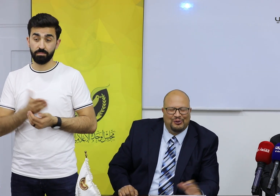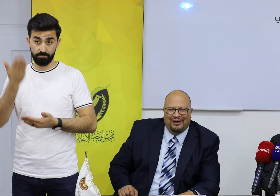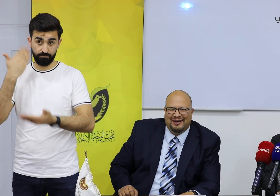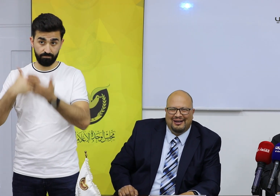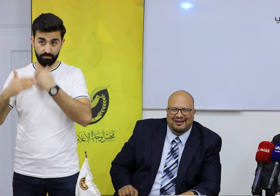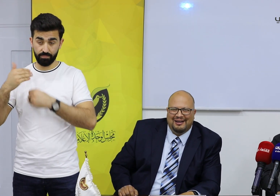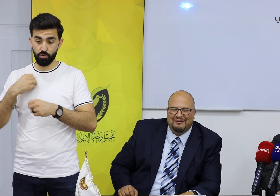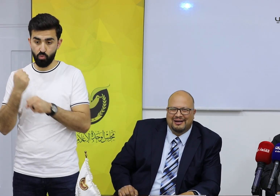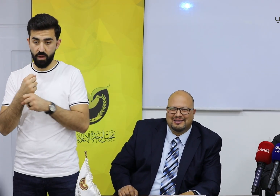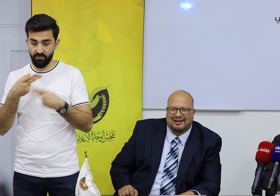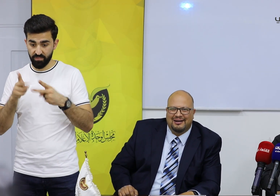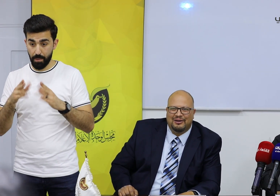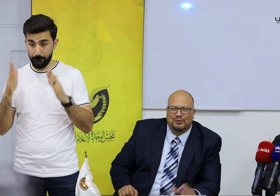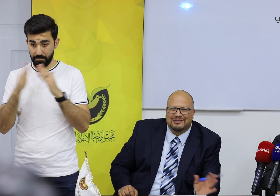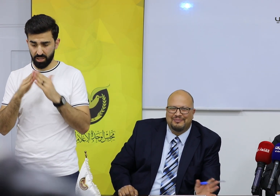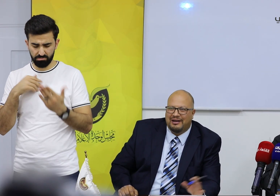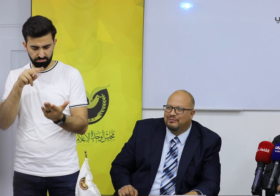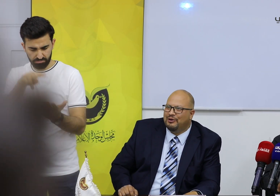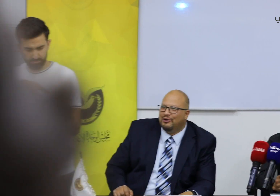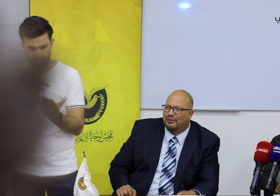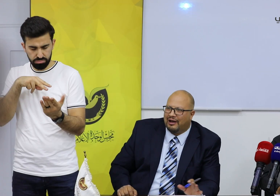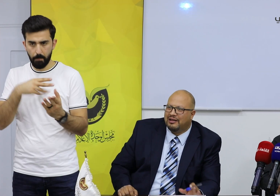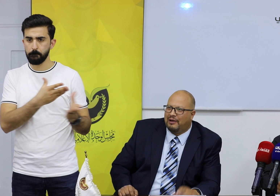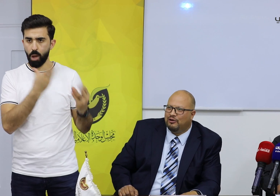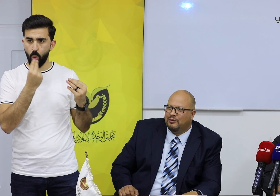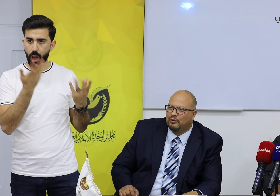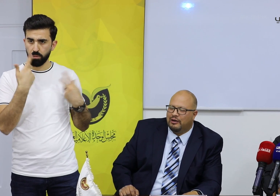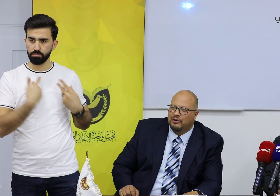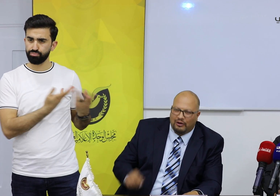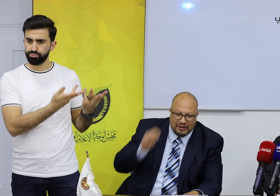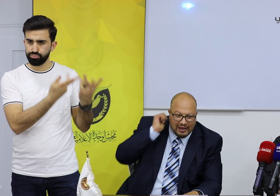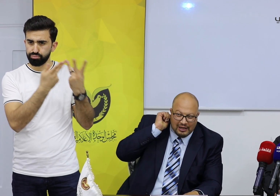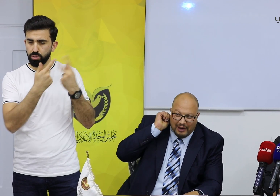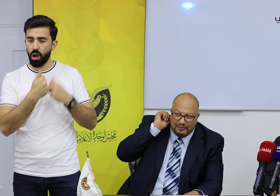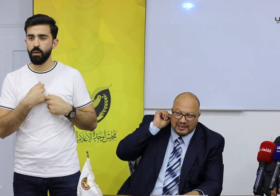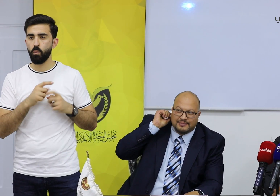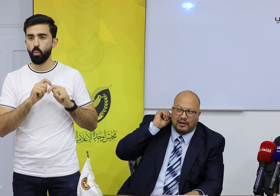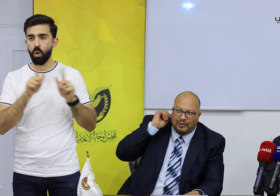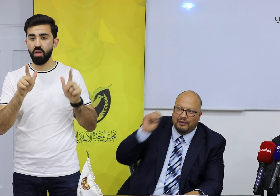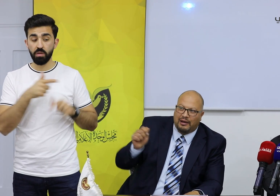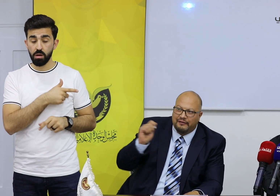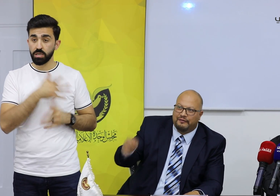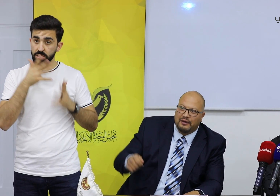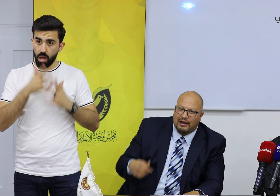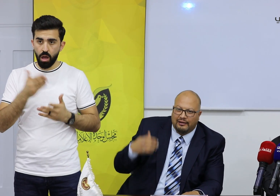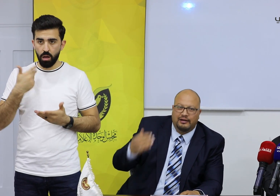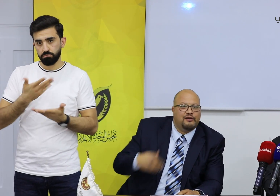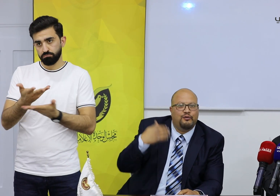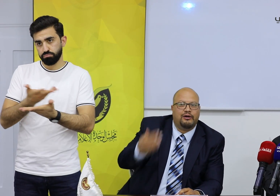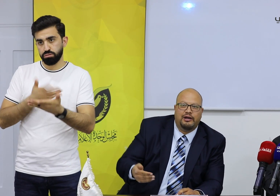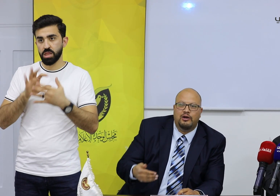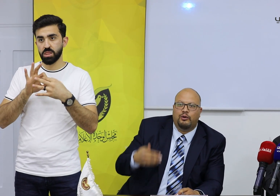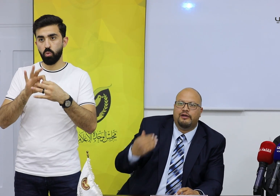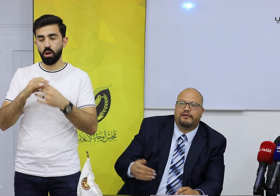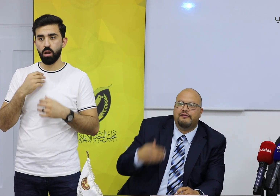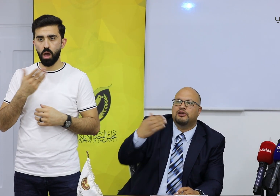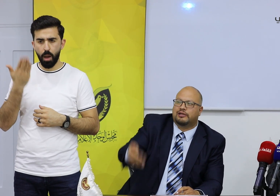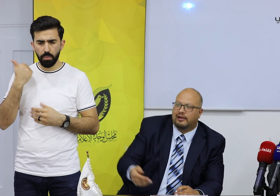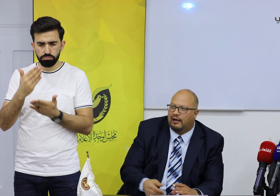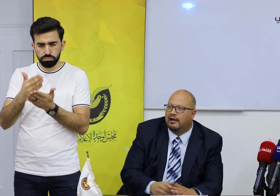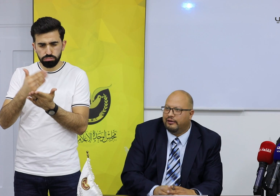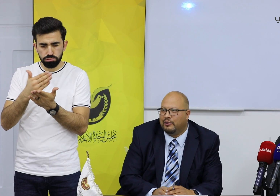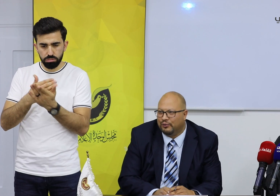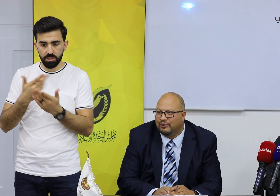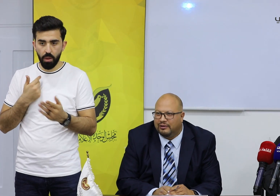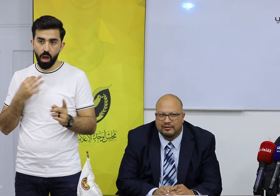على موضوع المركز قرات وسمعت منه واخذت معلومات، وانا من النوع اللي بحب اسمع وبحب اعرف حتى نعرف وين رايحين ونعرف كيف